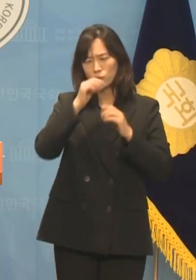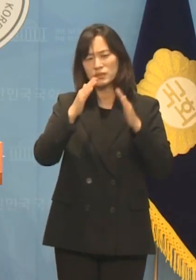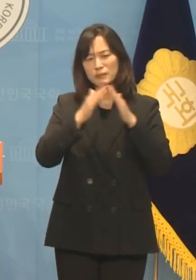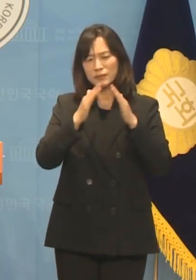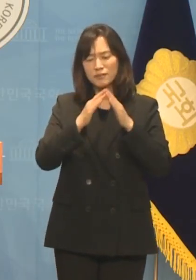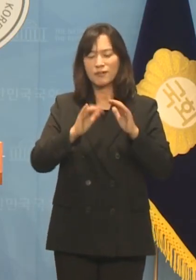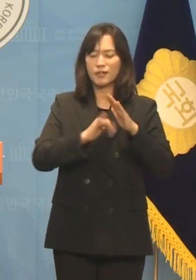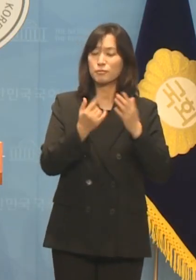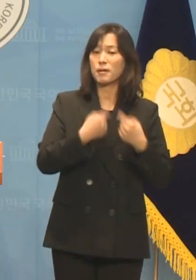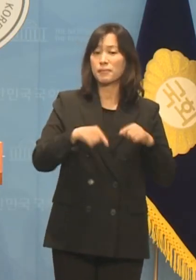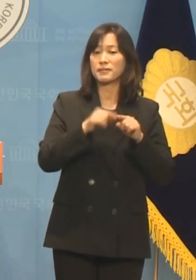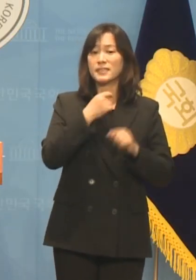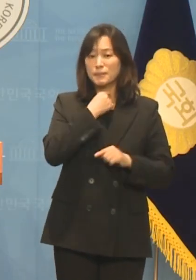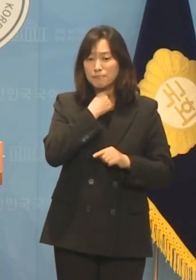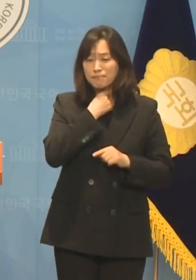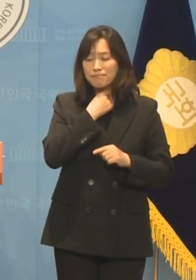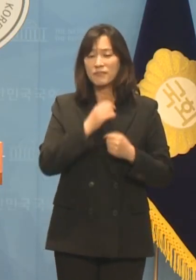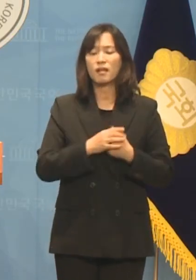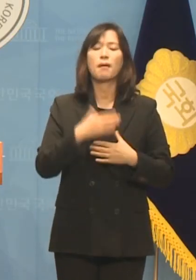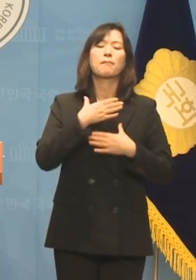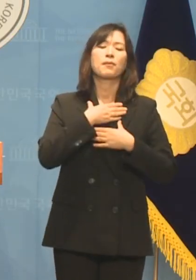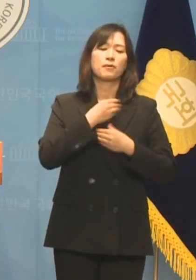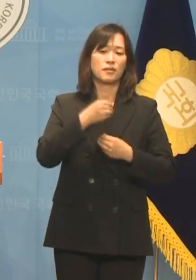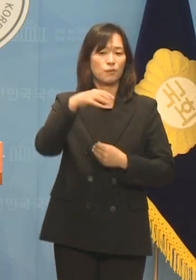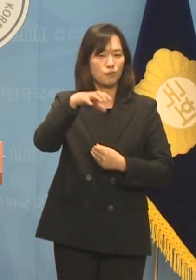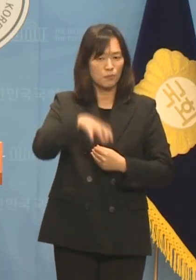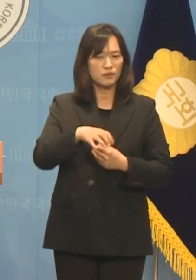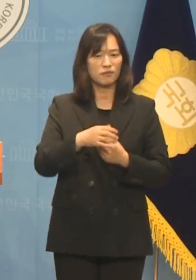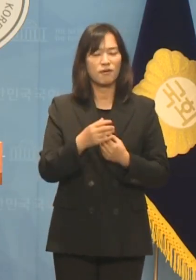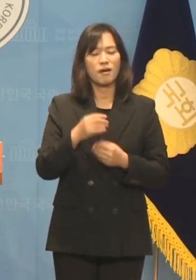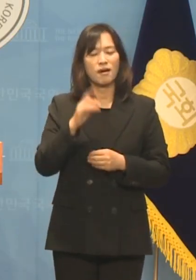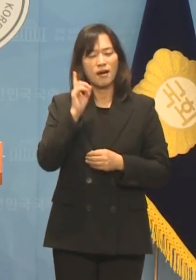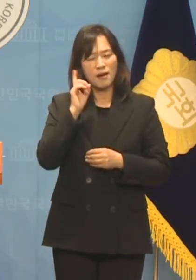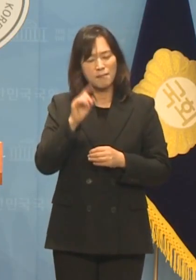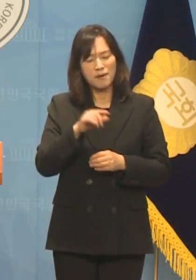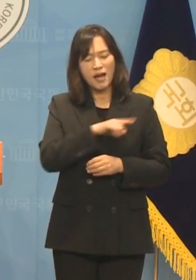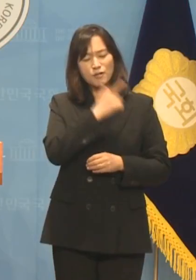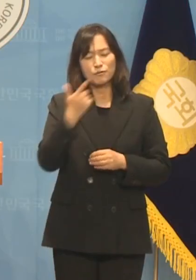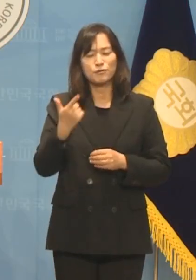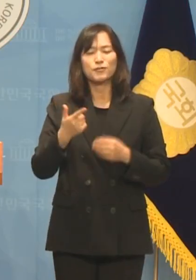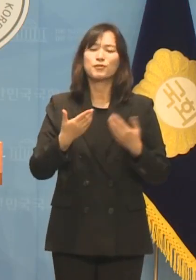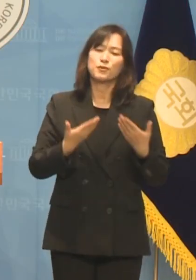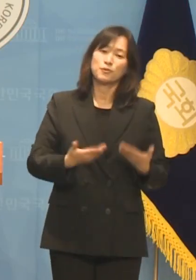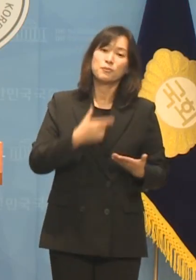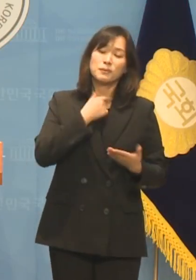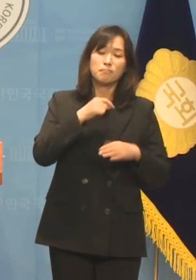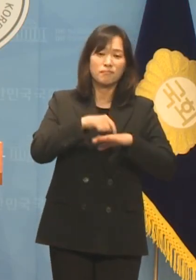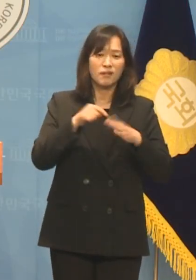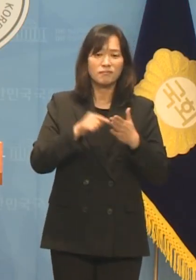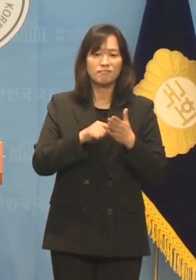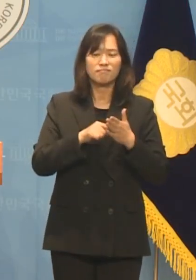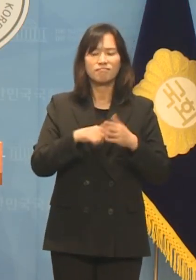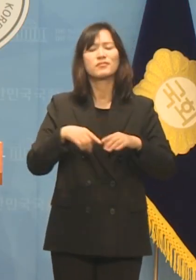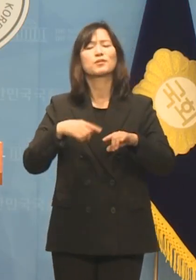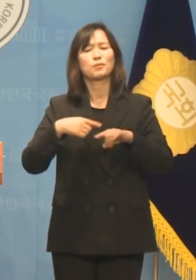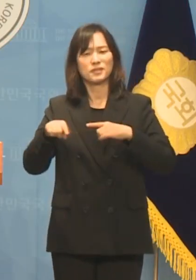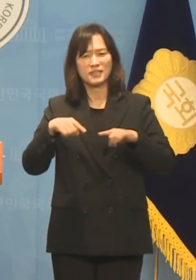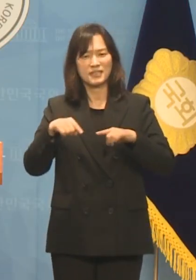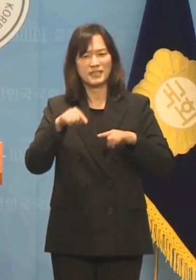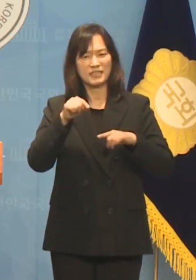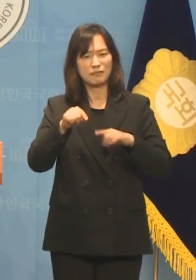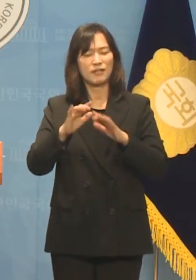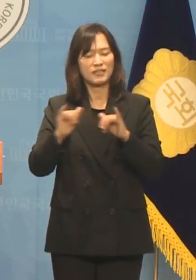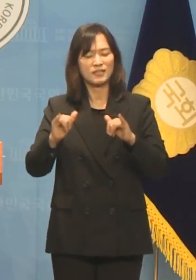가족과 함께하고 싶은 희망, 편안한 보금자리에서 하루를 마감하고 싶은 마음, 정치는 이러한